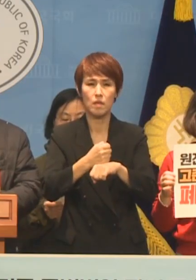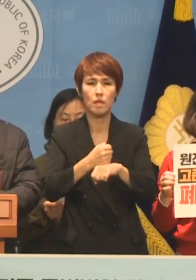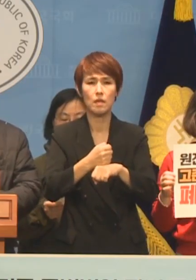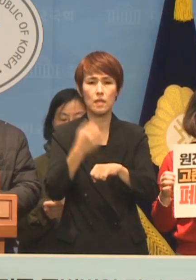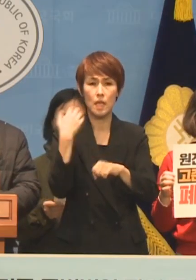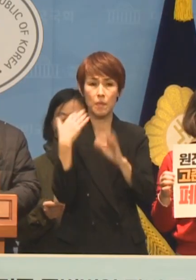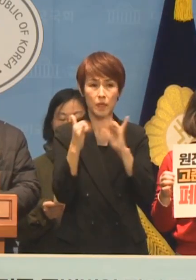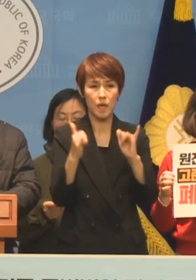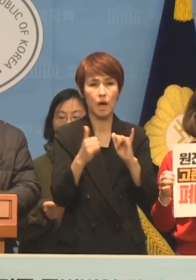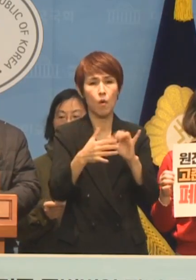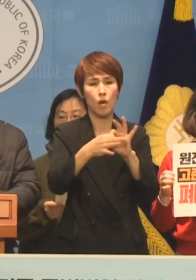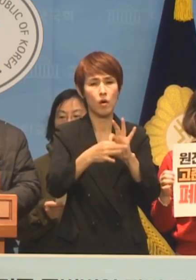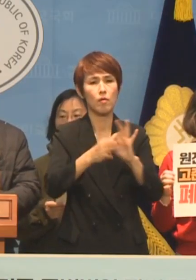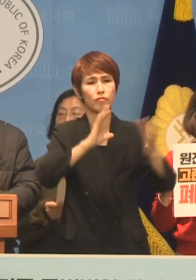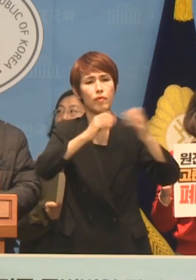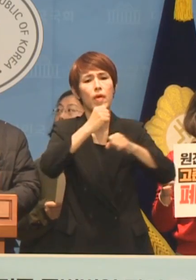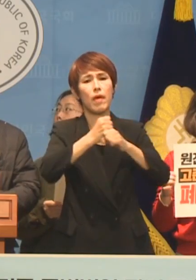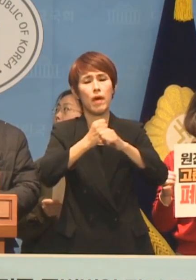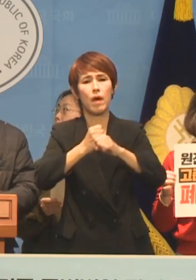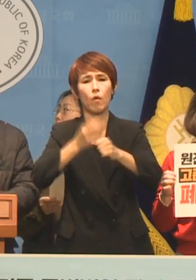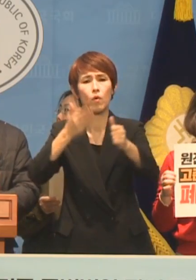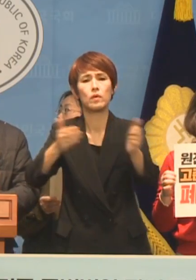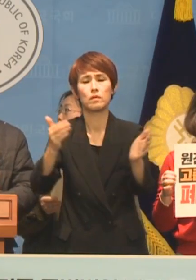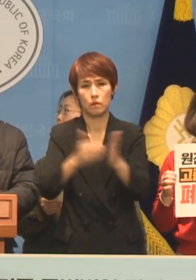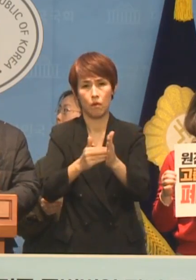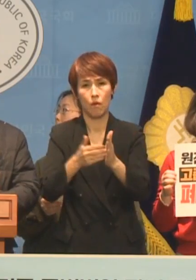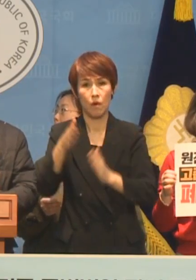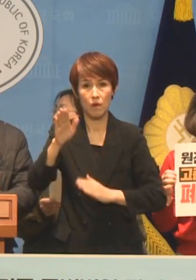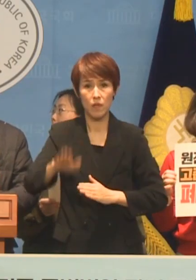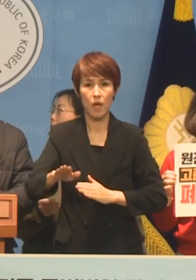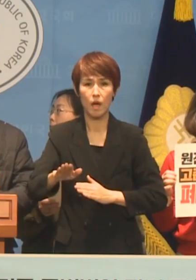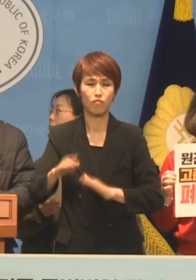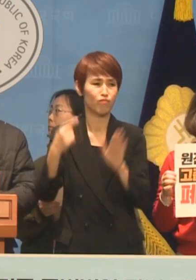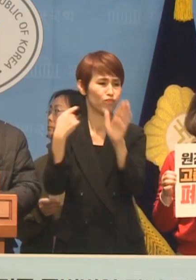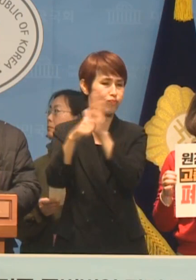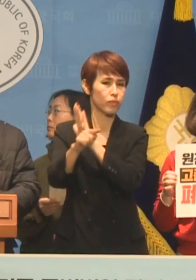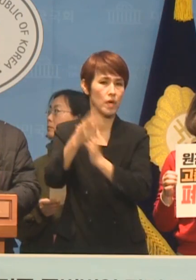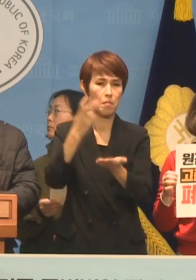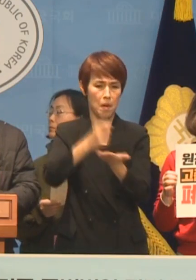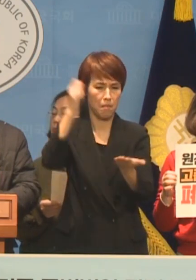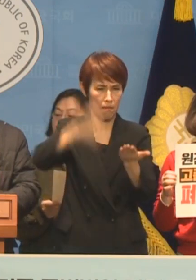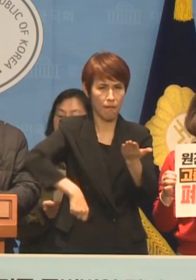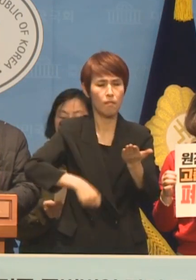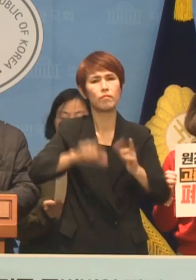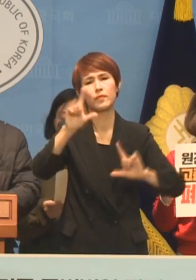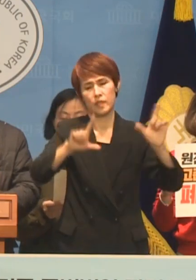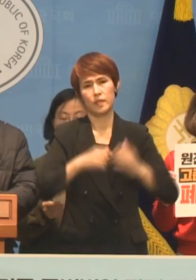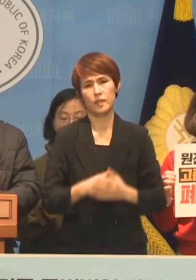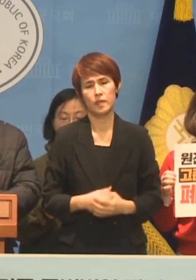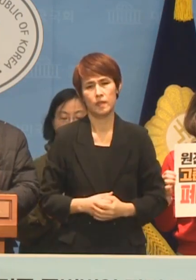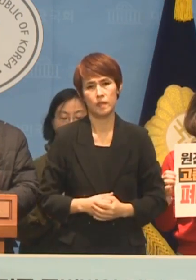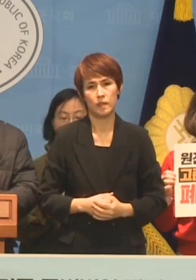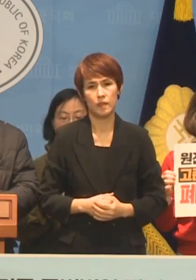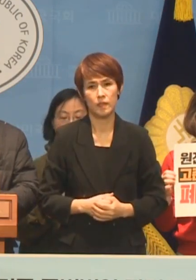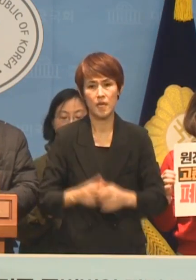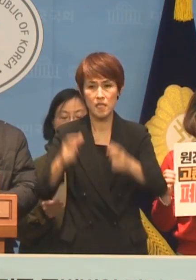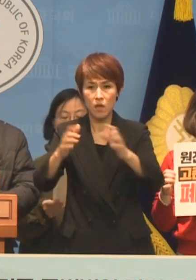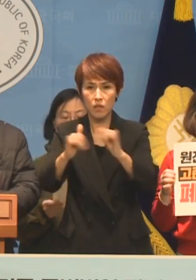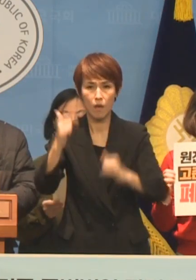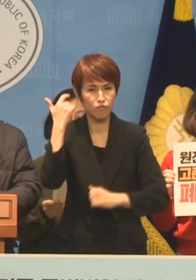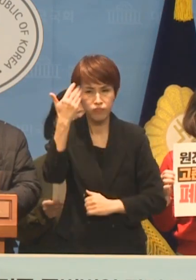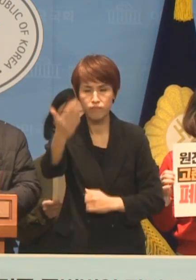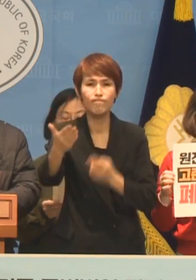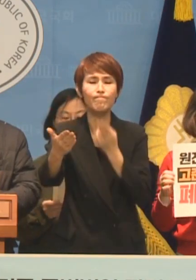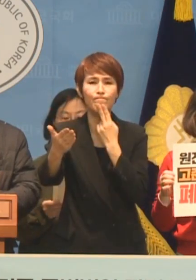참여하에 새롭게 논의하라고 권고한 바 있음에도 이를 외면한 채 법안을 통과시키려고 한다. 지역의 의사를